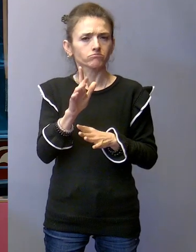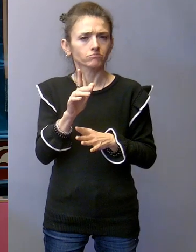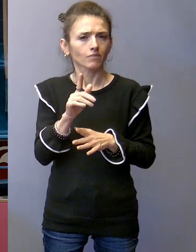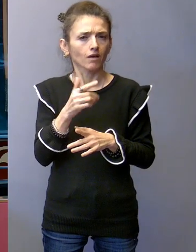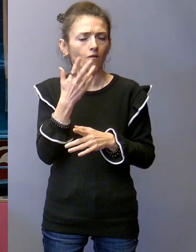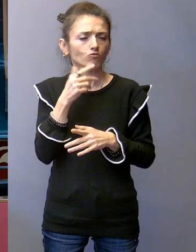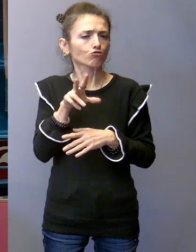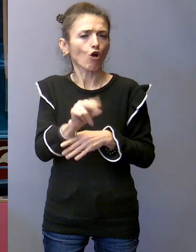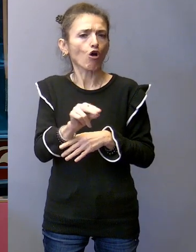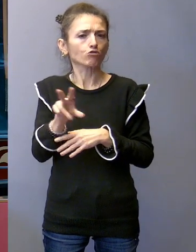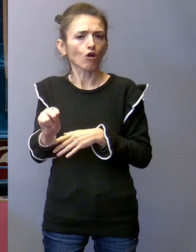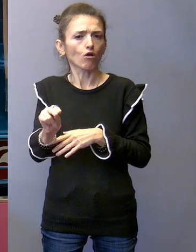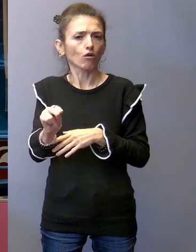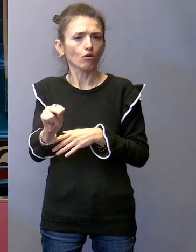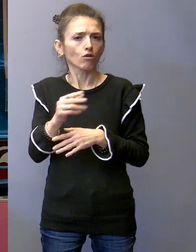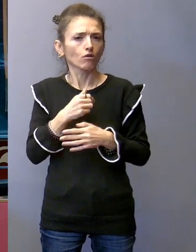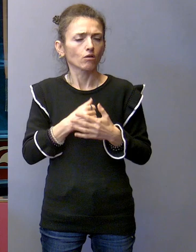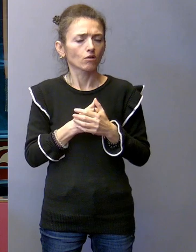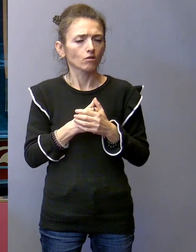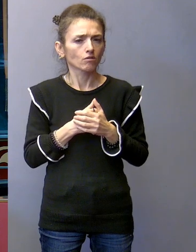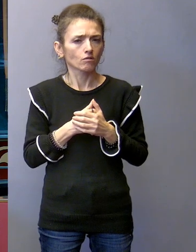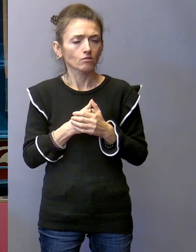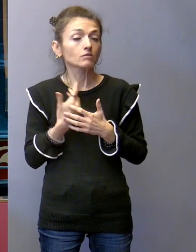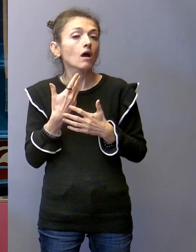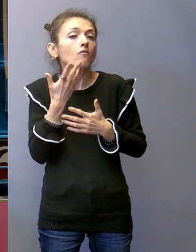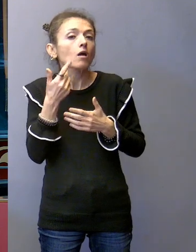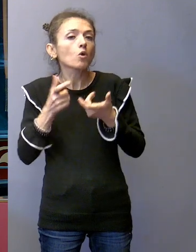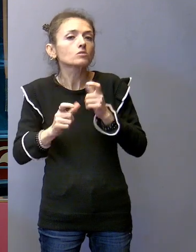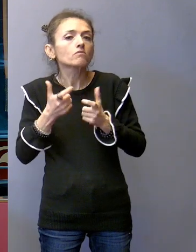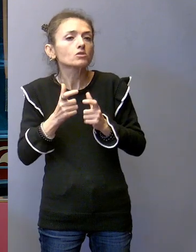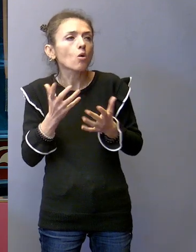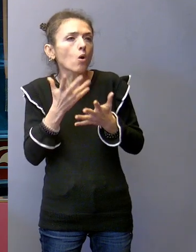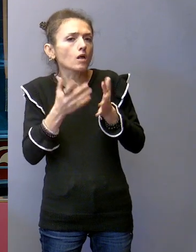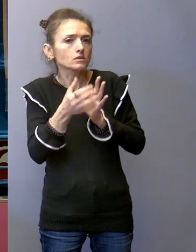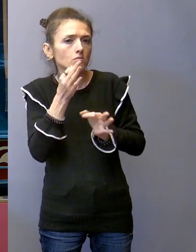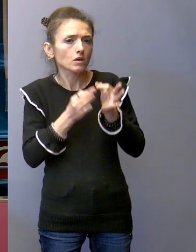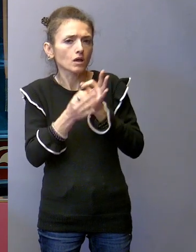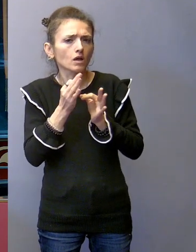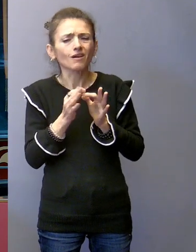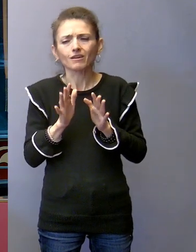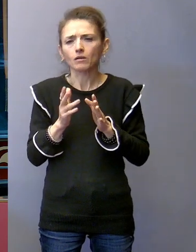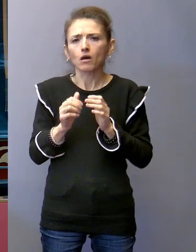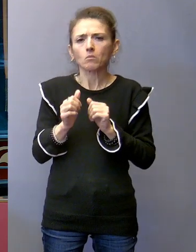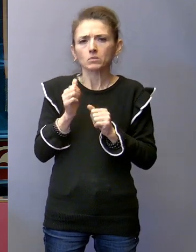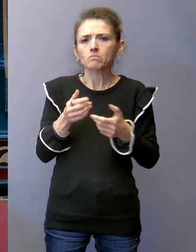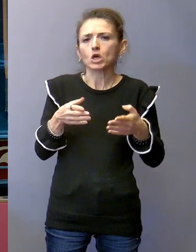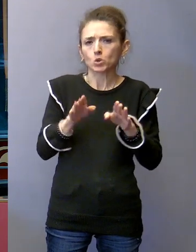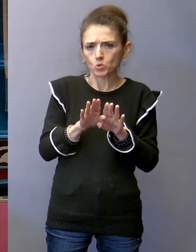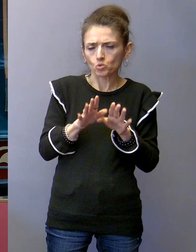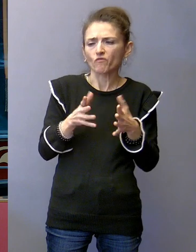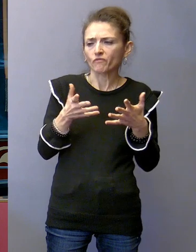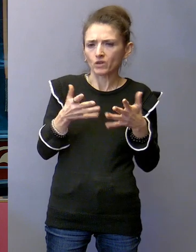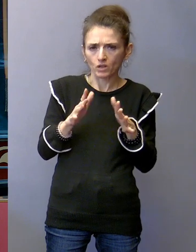vorrei comprendere quali sono possiamo terminare poi eventualmente tanto allora il l'assessore